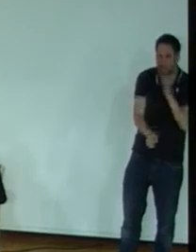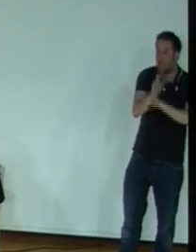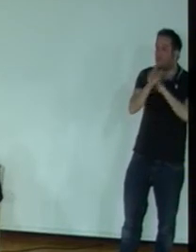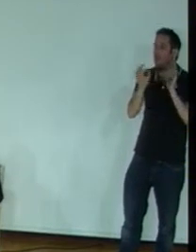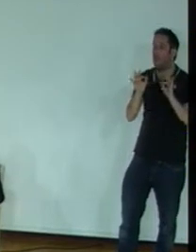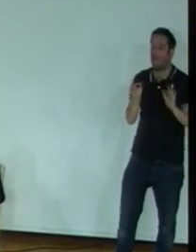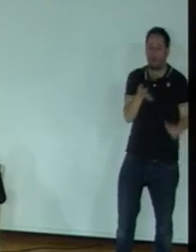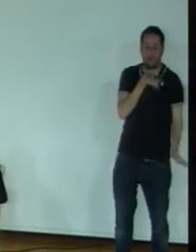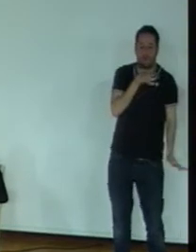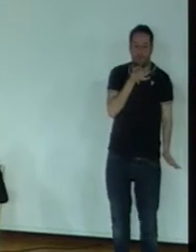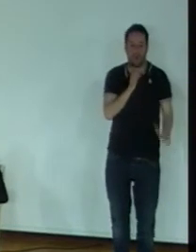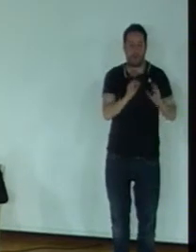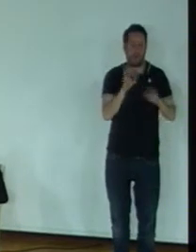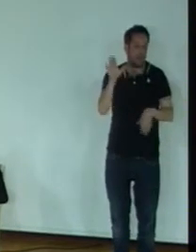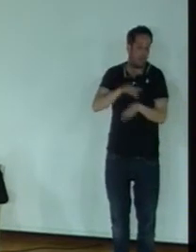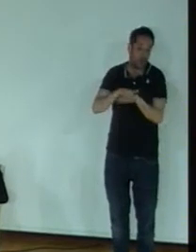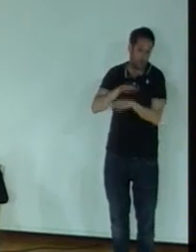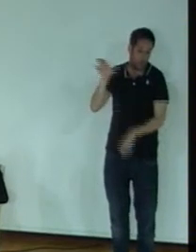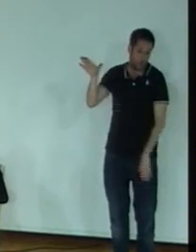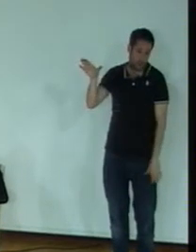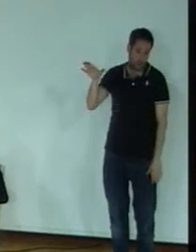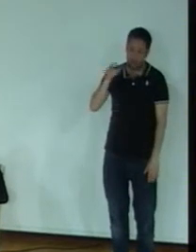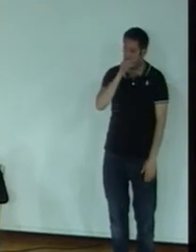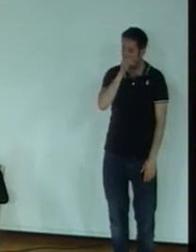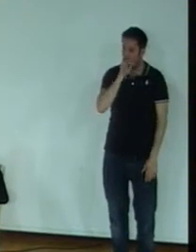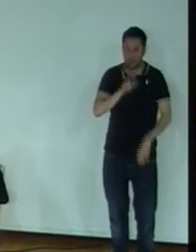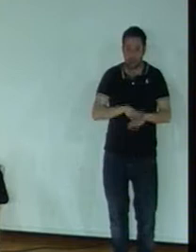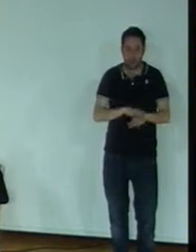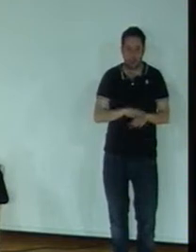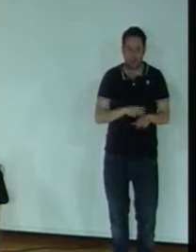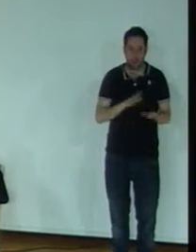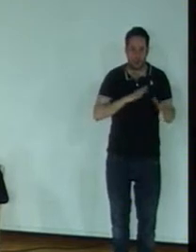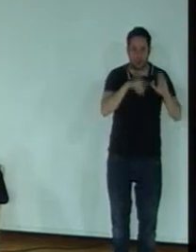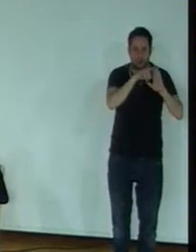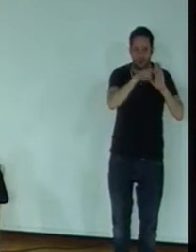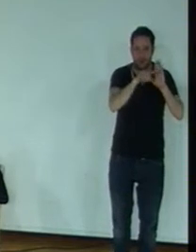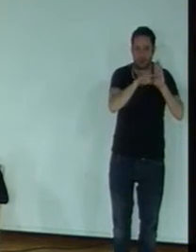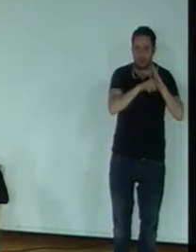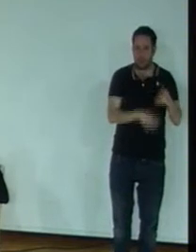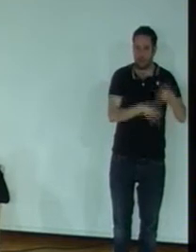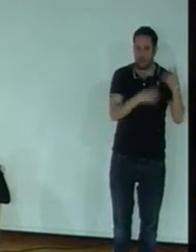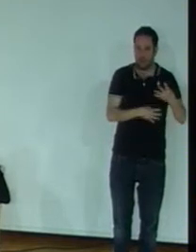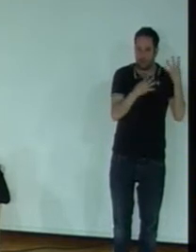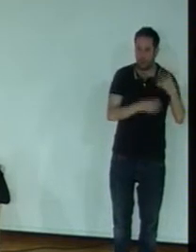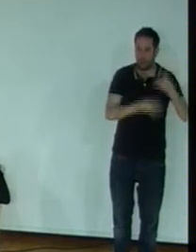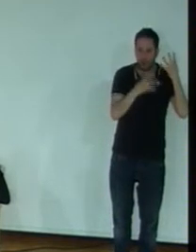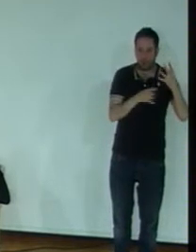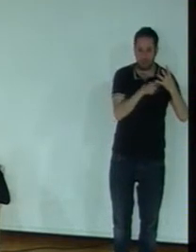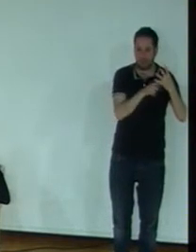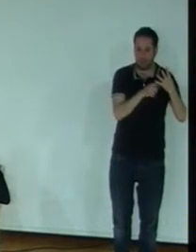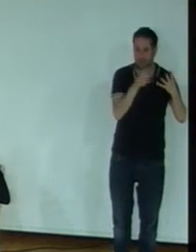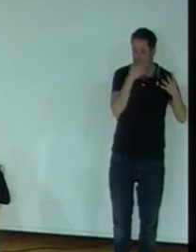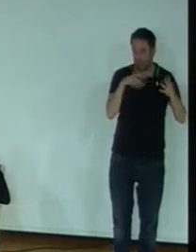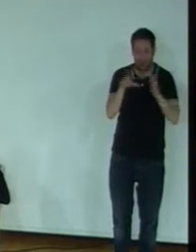questions d'opportunité, de communication politique, mais on se retrouve avec un corpus de règles complètement infernal, avec une